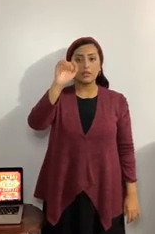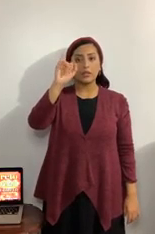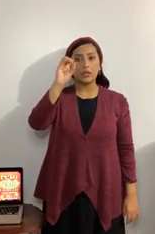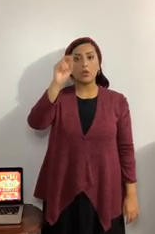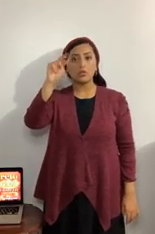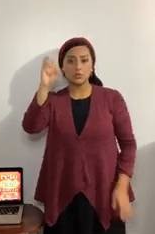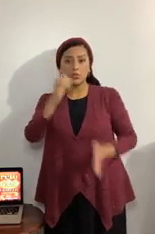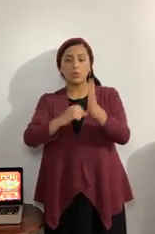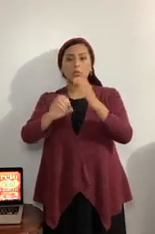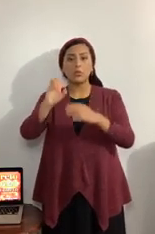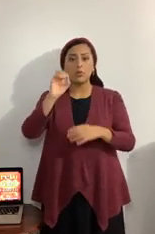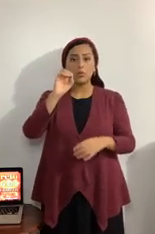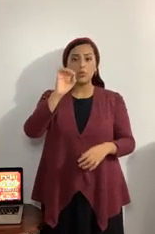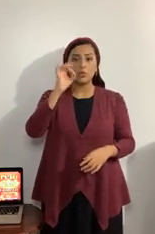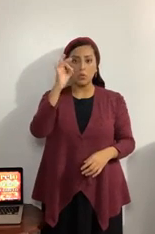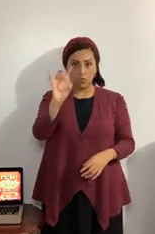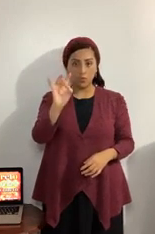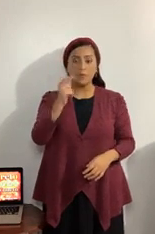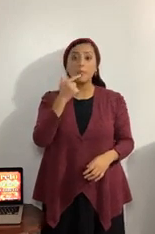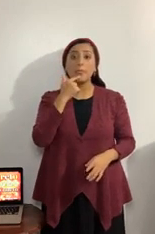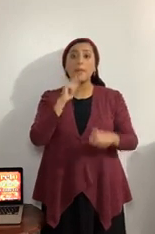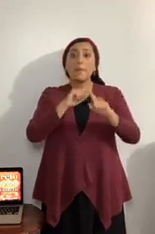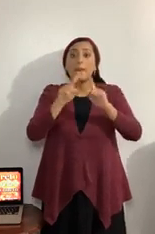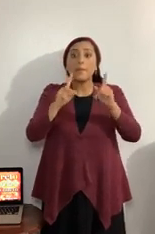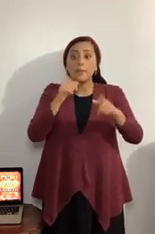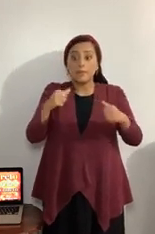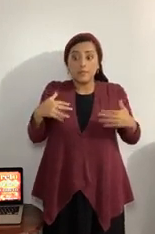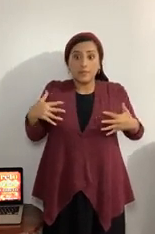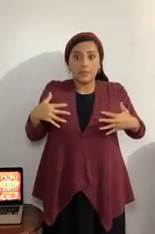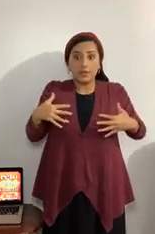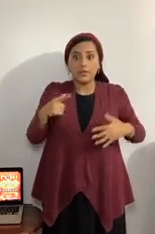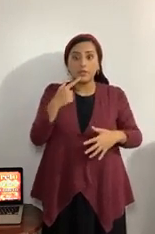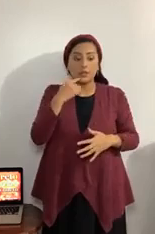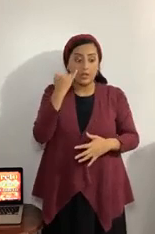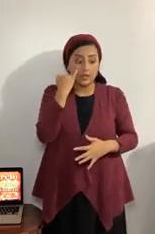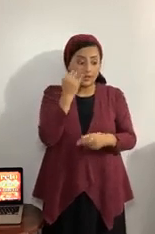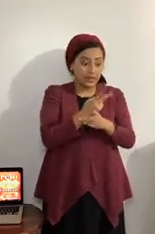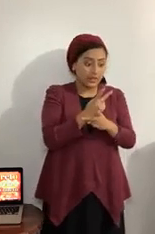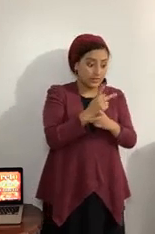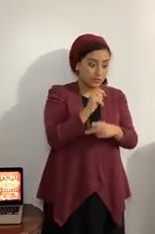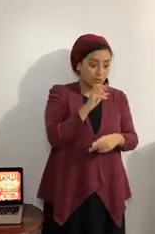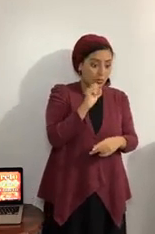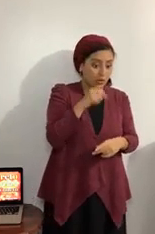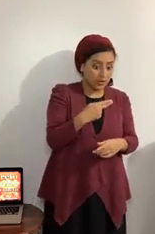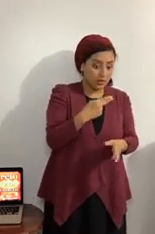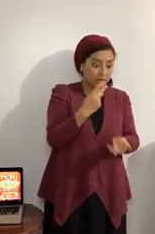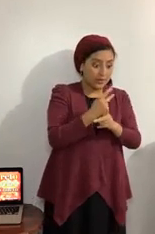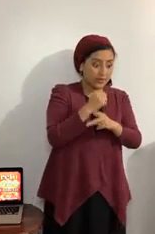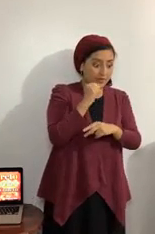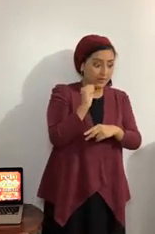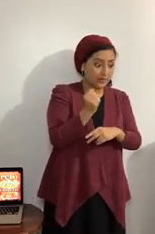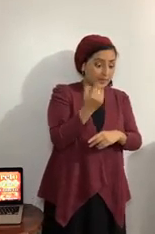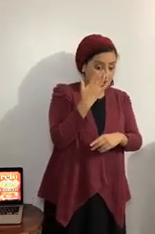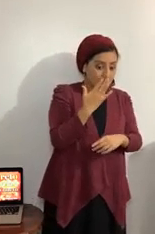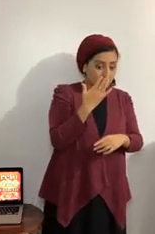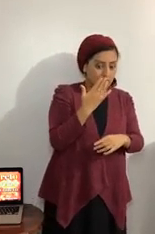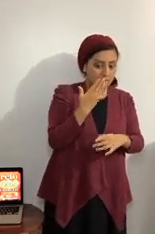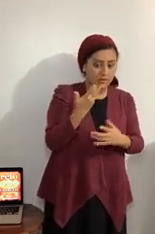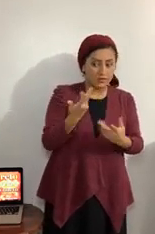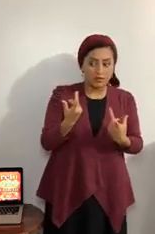los cobardes, la gente que dice, pero si es que guardo la Torah, si es que guardo bien el Shabbat, ¿qué va a pensar mi esposo? ¿Qué va a pensar mi